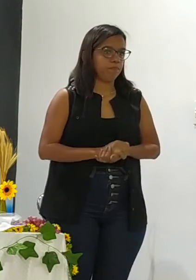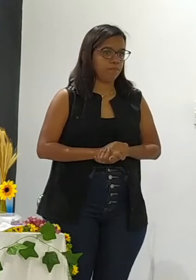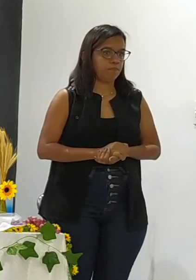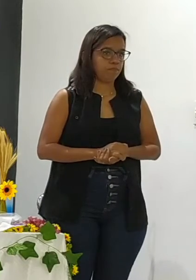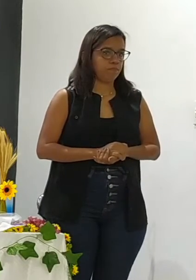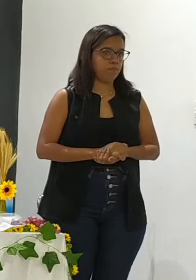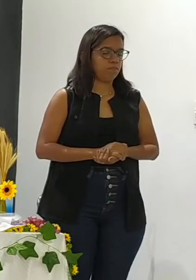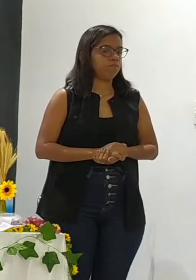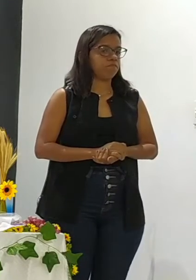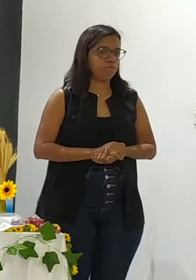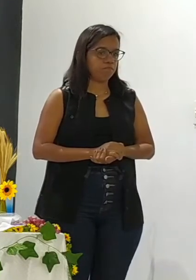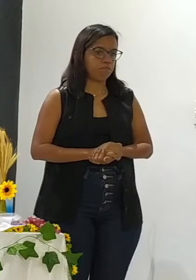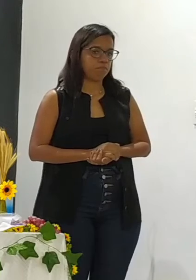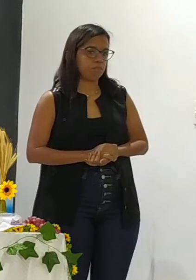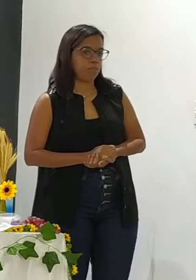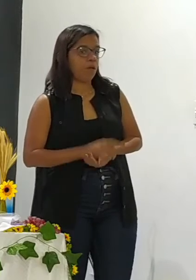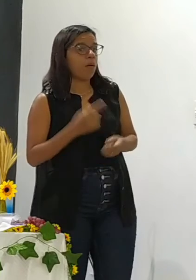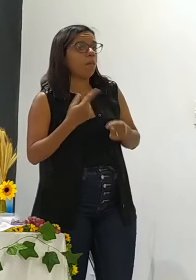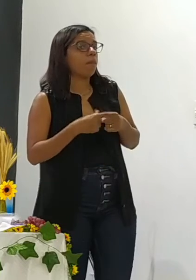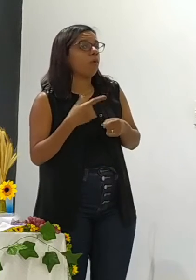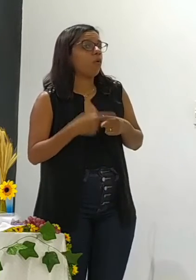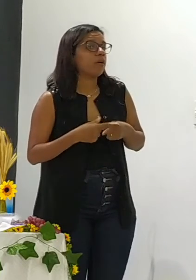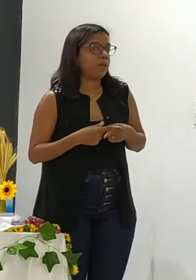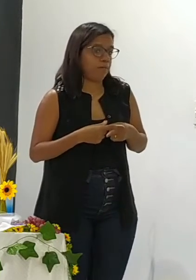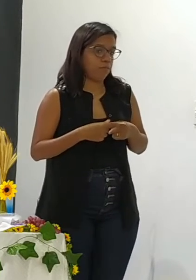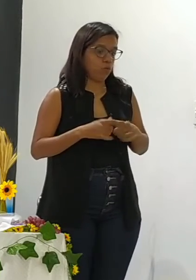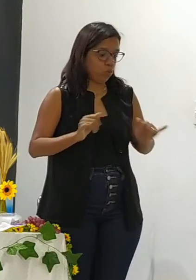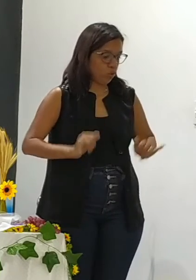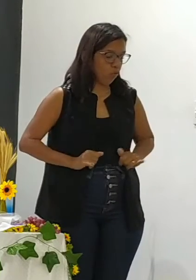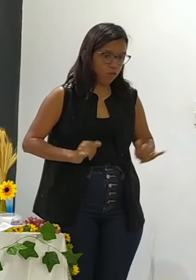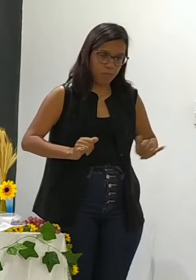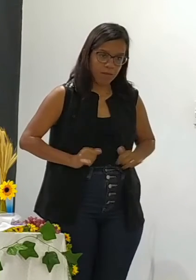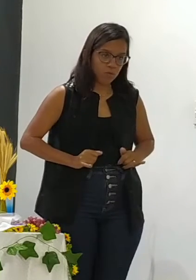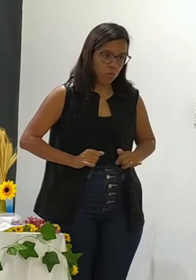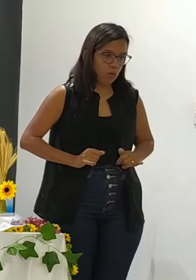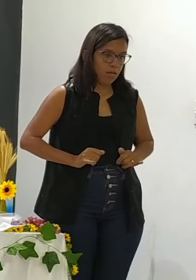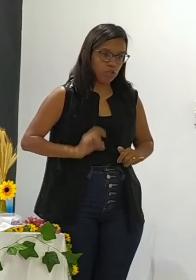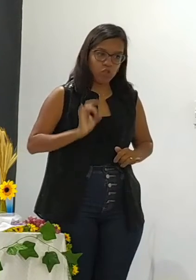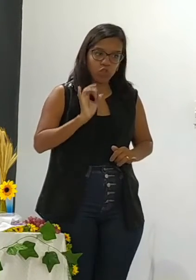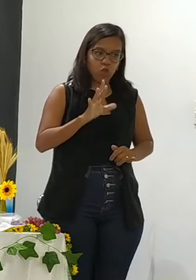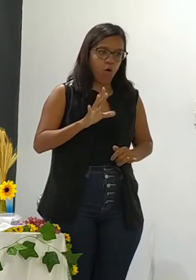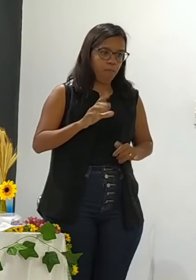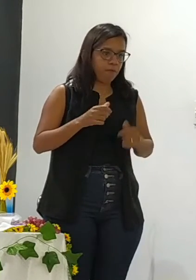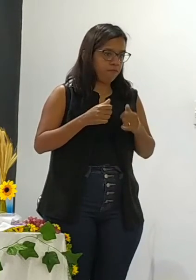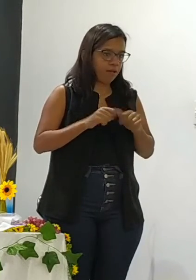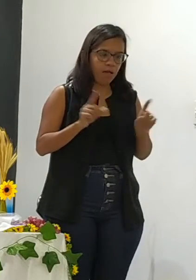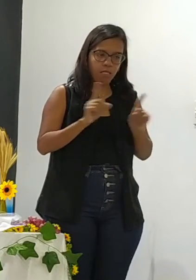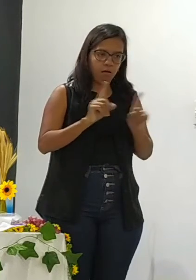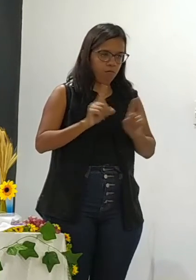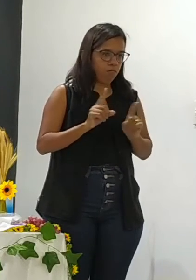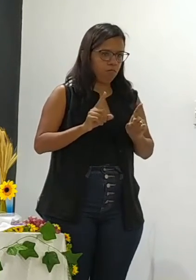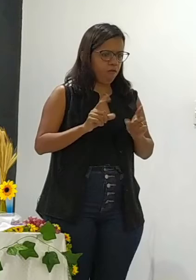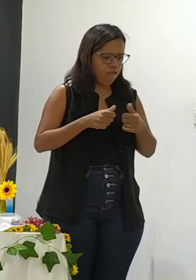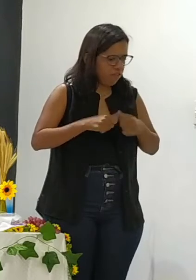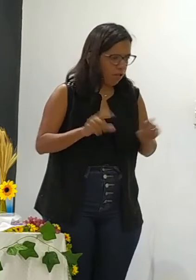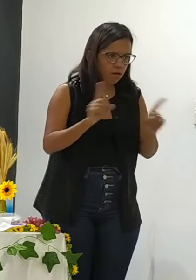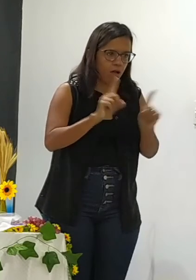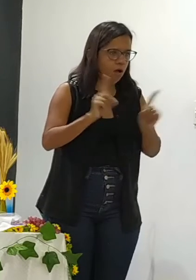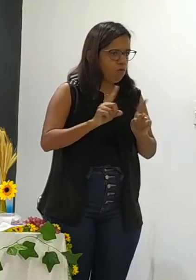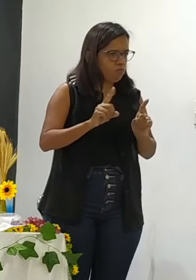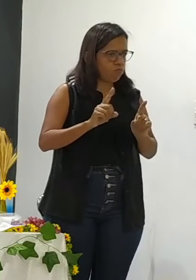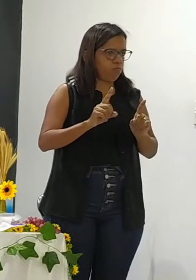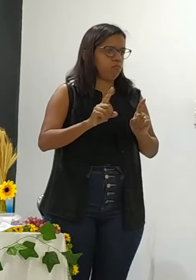mas passei, não fiquei. Porque no deserto não é lugar de ficar, é só passagem. Glória a Deus. Aleluia. Não fiquei lá, querido.